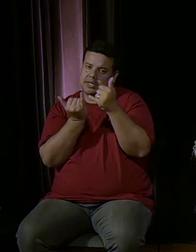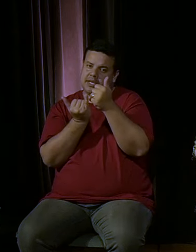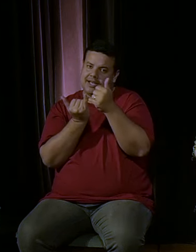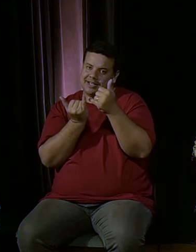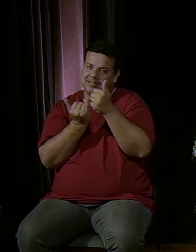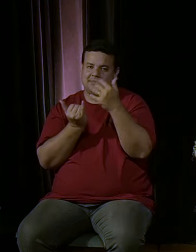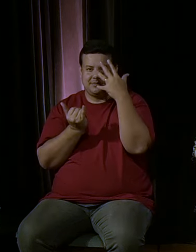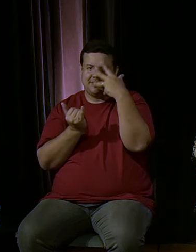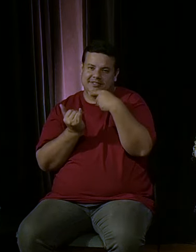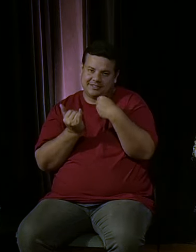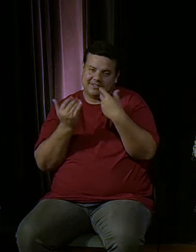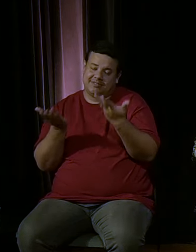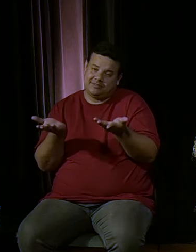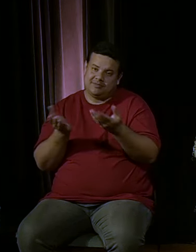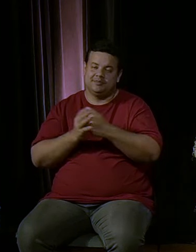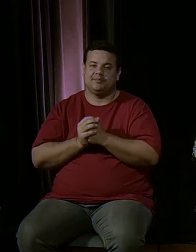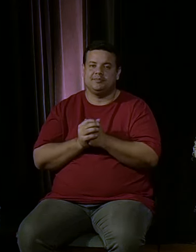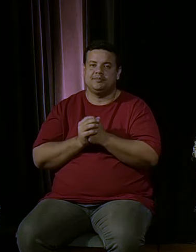bonitinho.